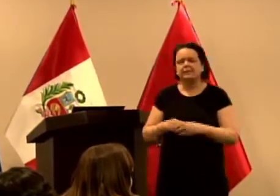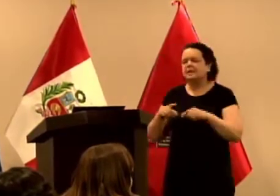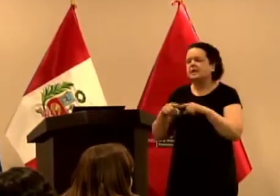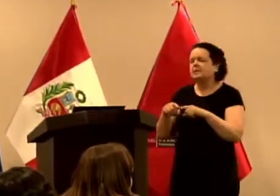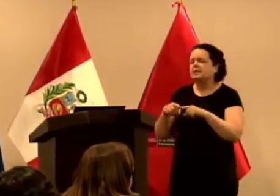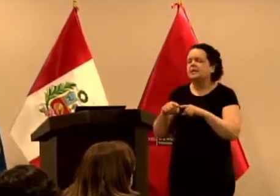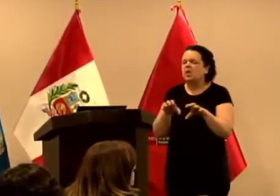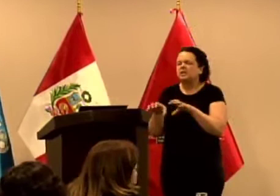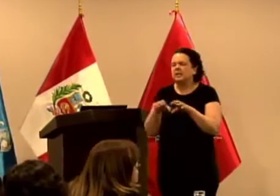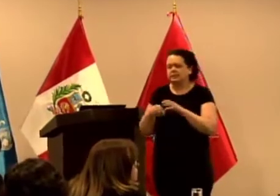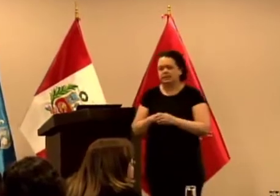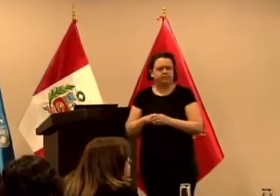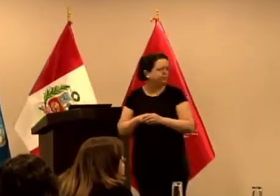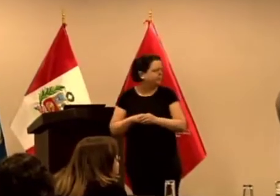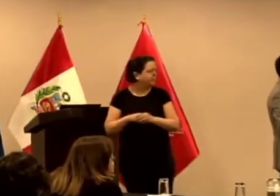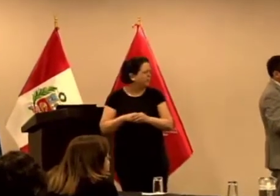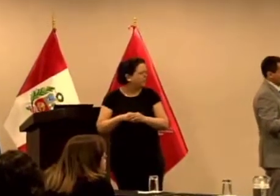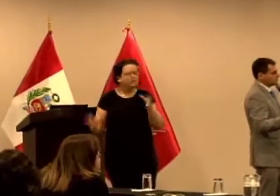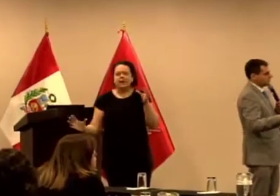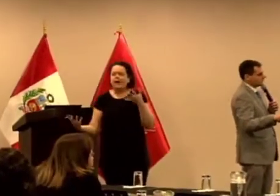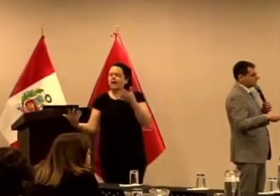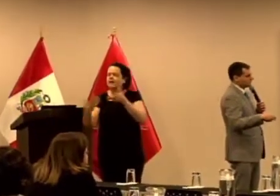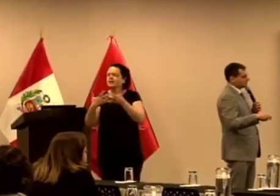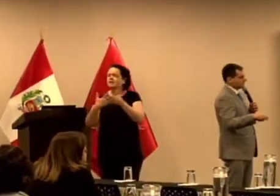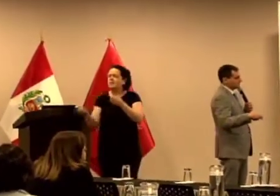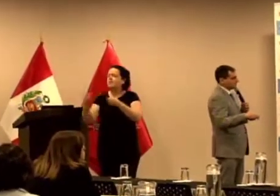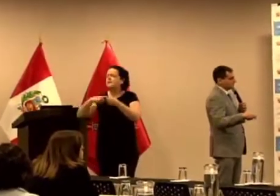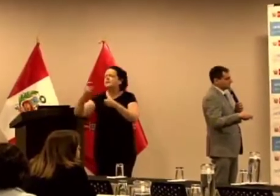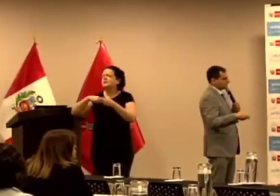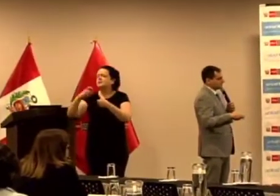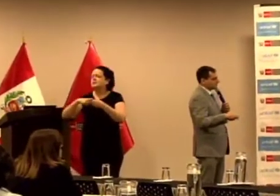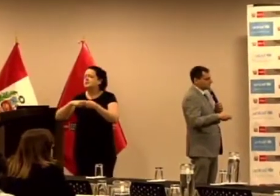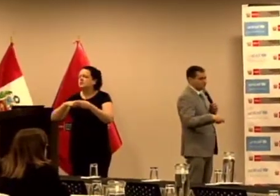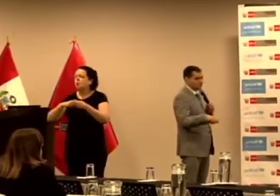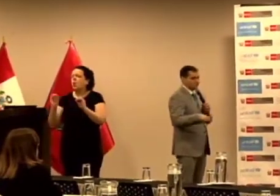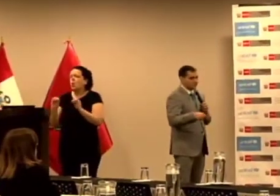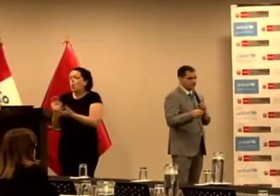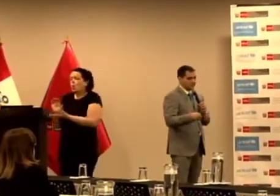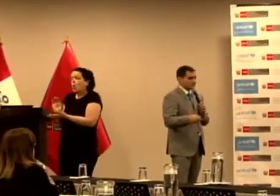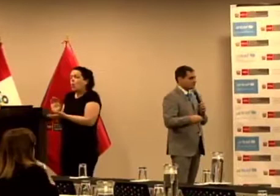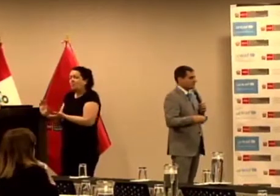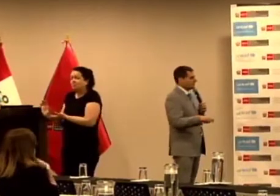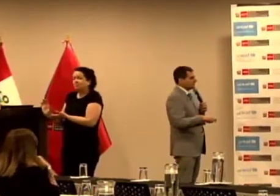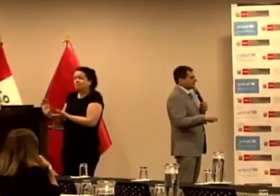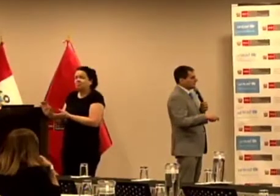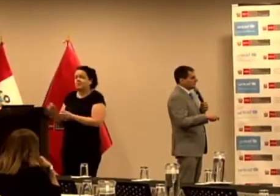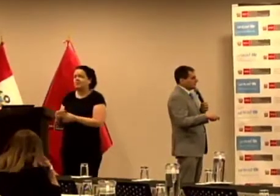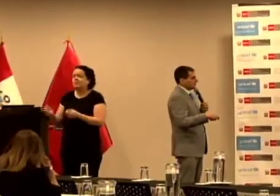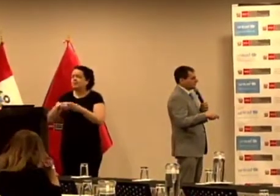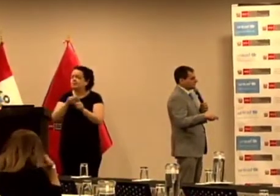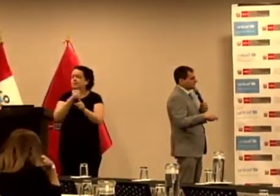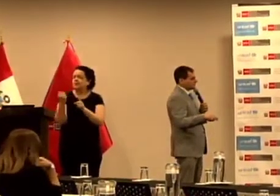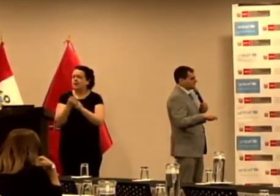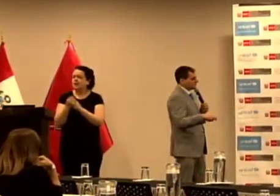para los niños y niñas, sobre todo en relación con su participación o restricción, su participación social